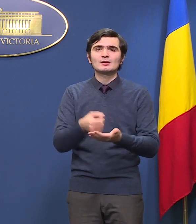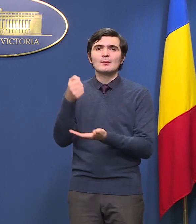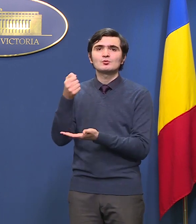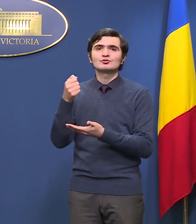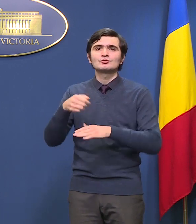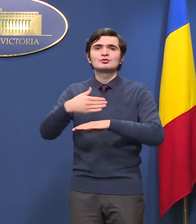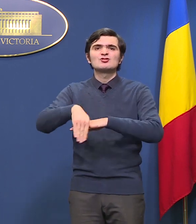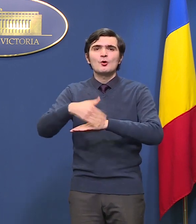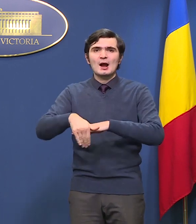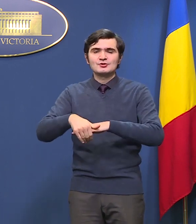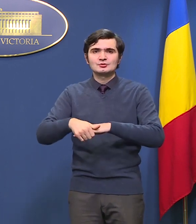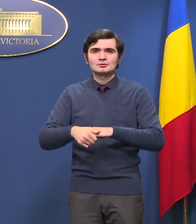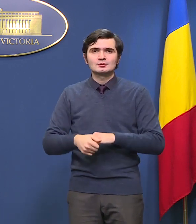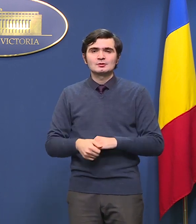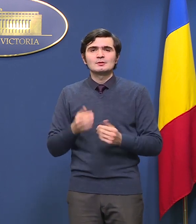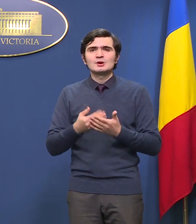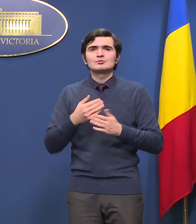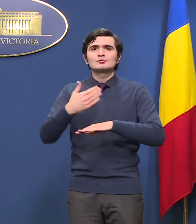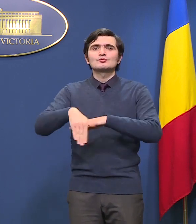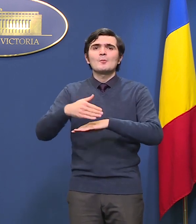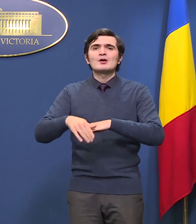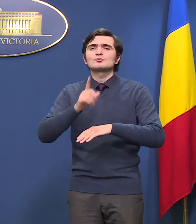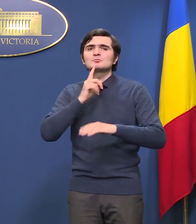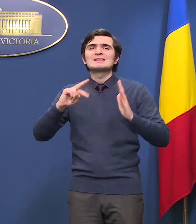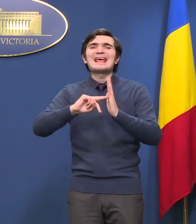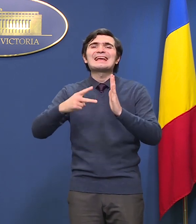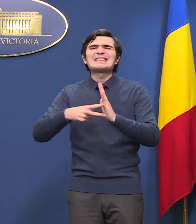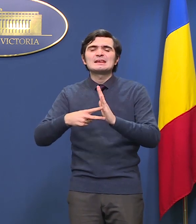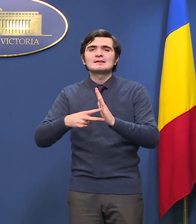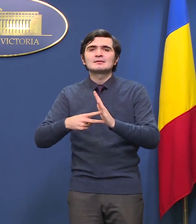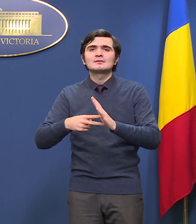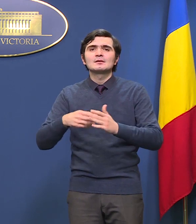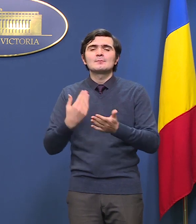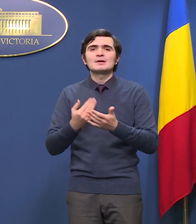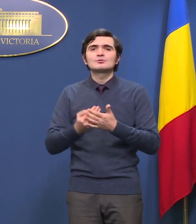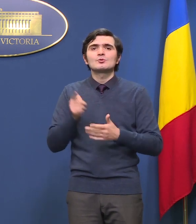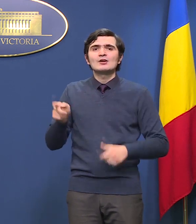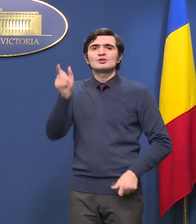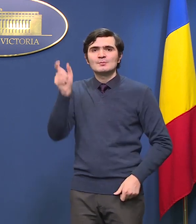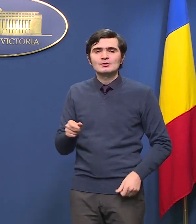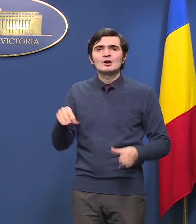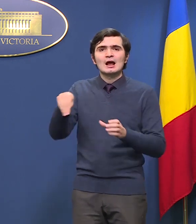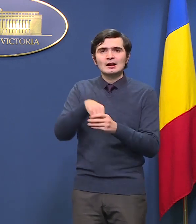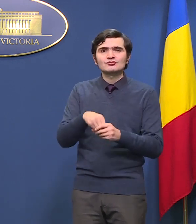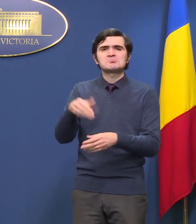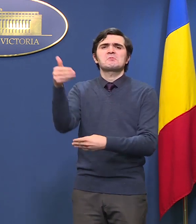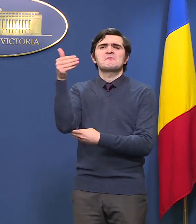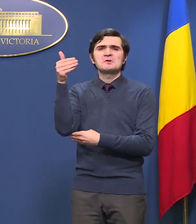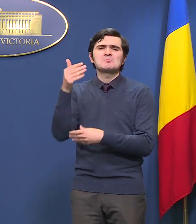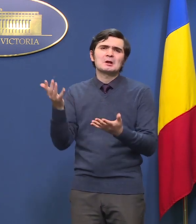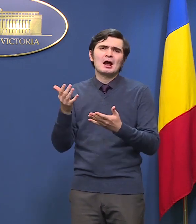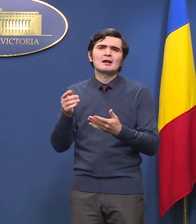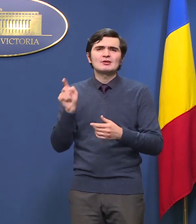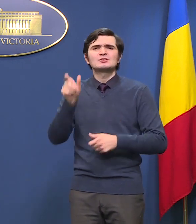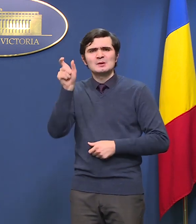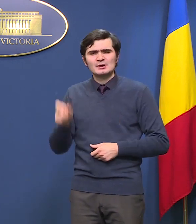șomaj a șomajului tehnic pentru persoanele care sunt angajate în companii, care fie au fost